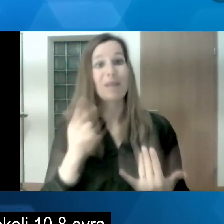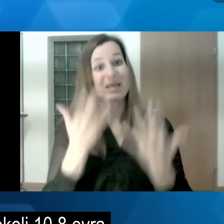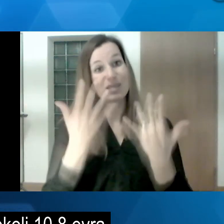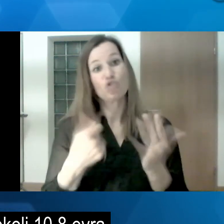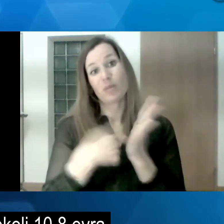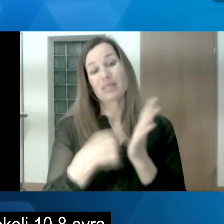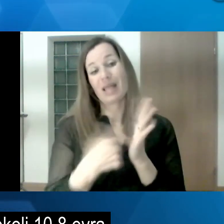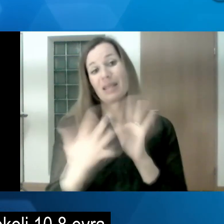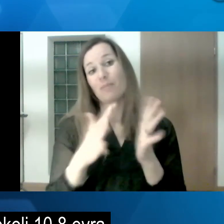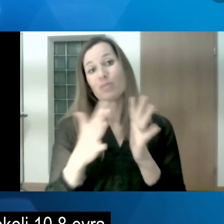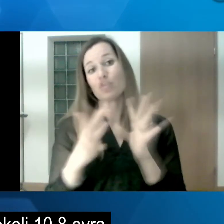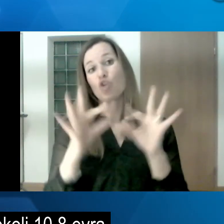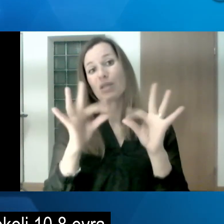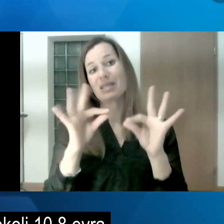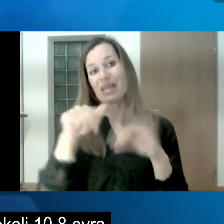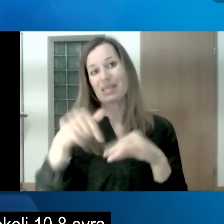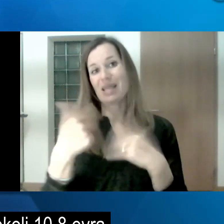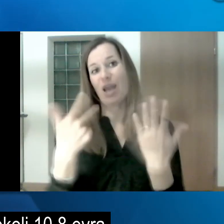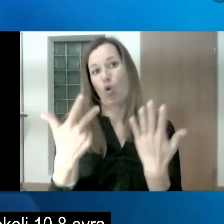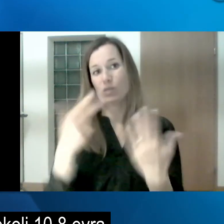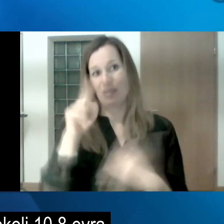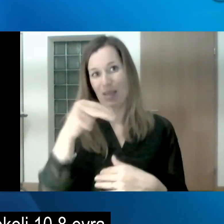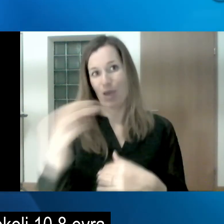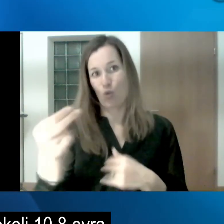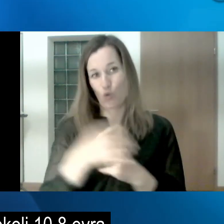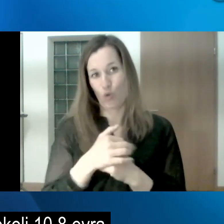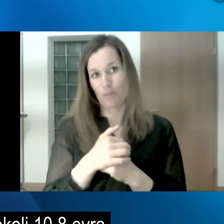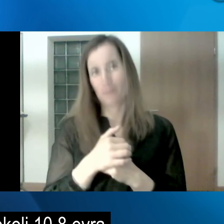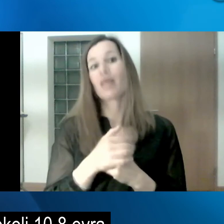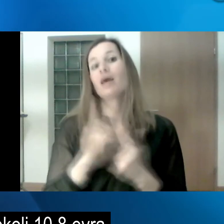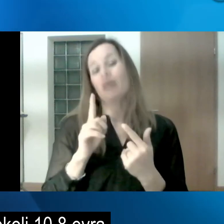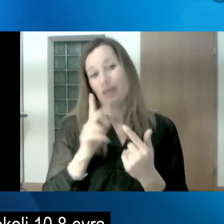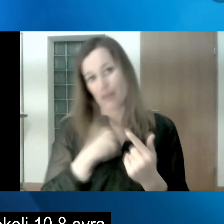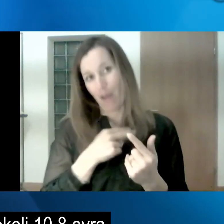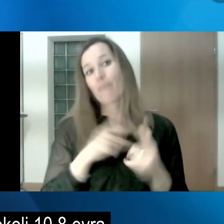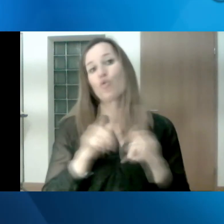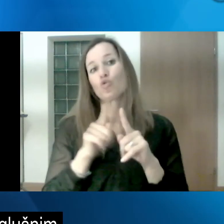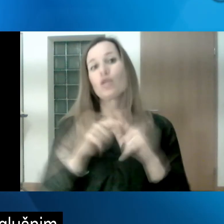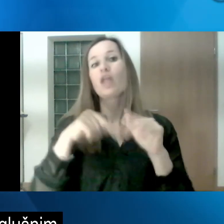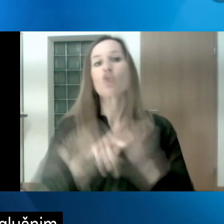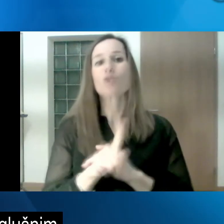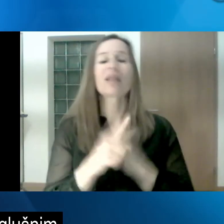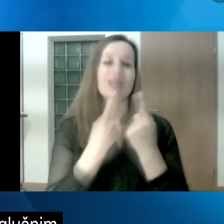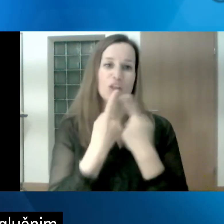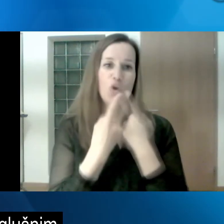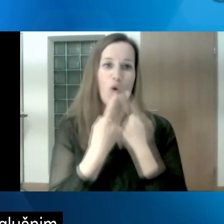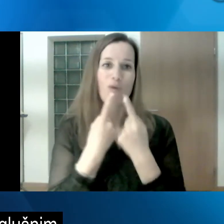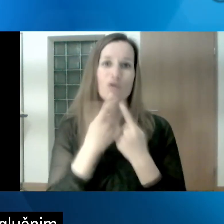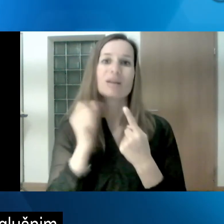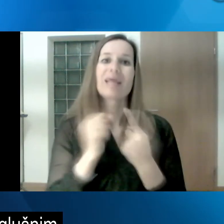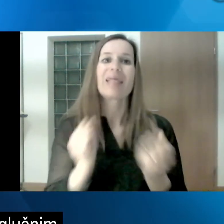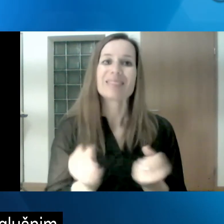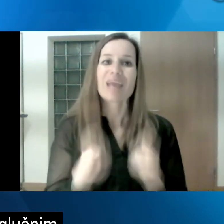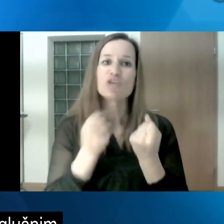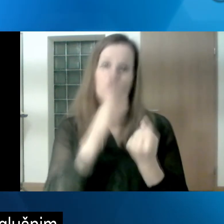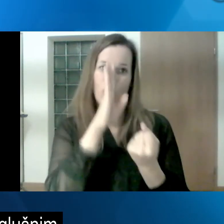okoli 10,8 evrov, s tem, da imamo seveda notranji dogovor, da težko